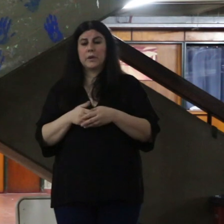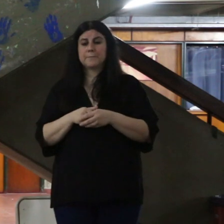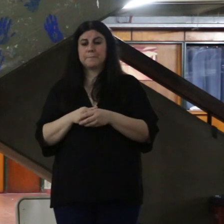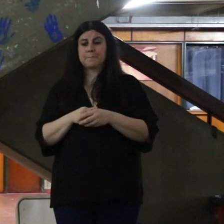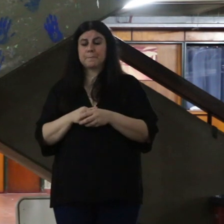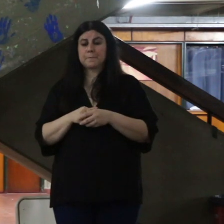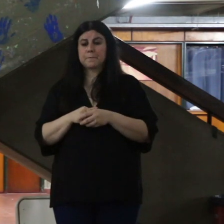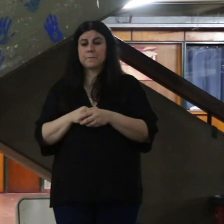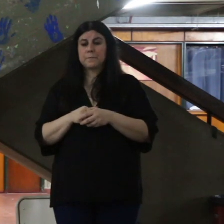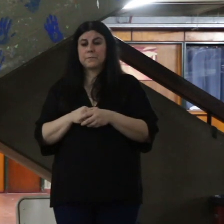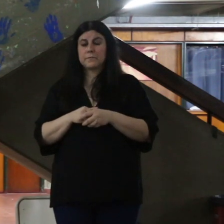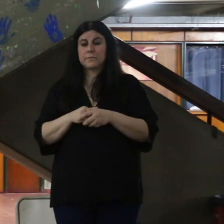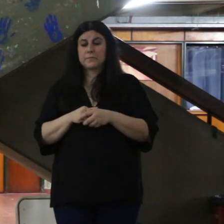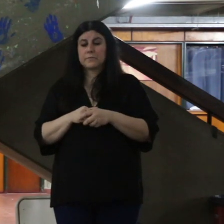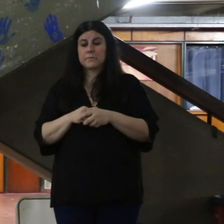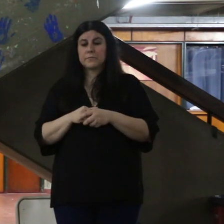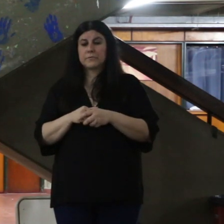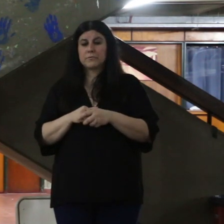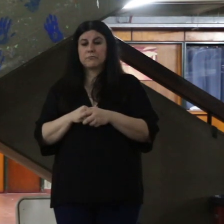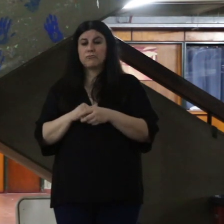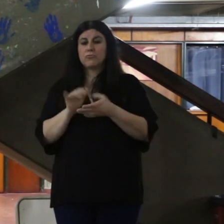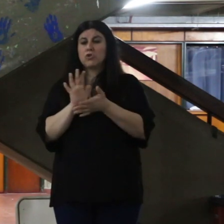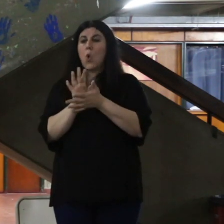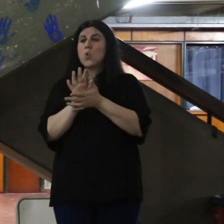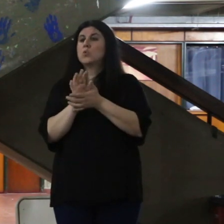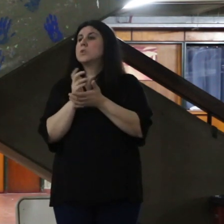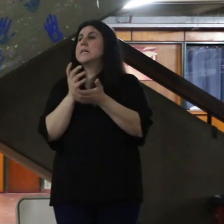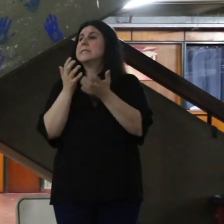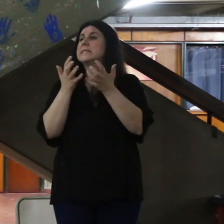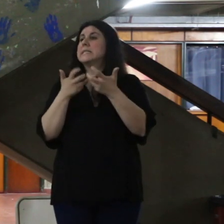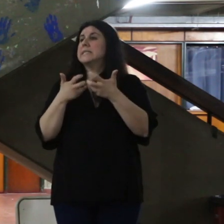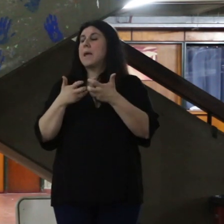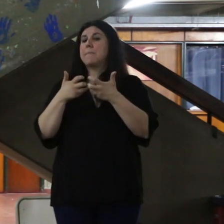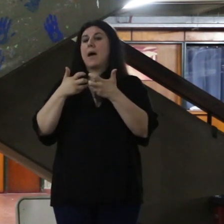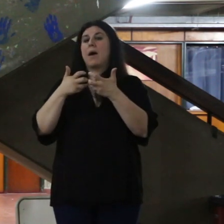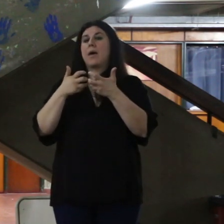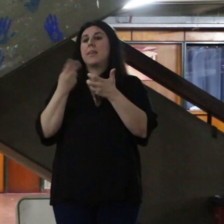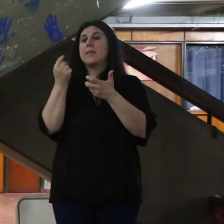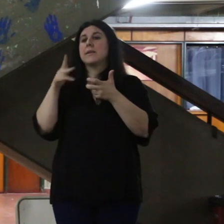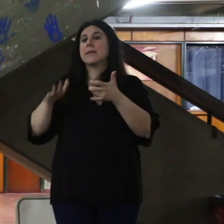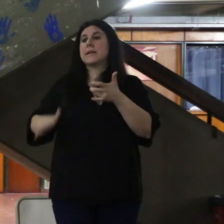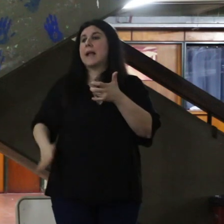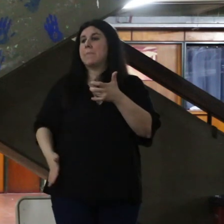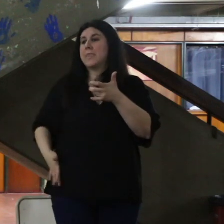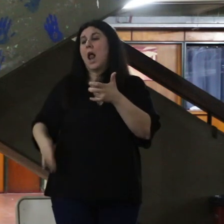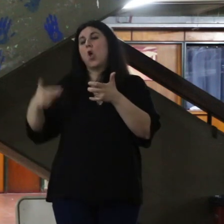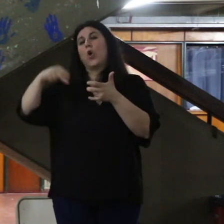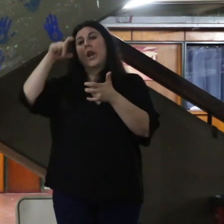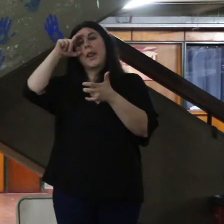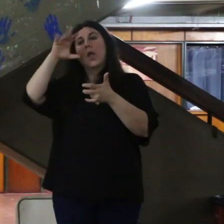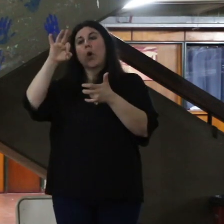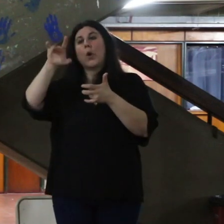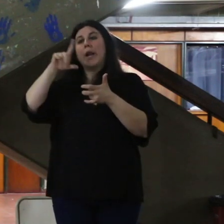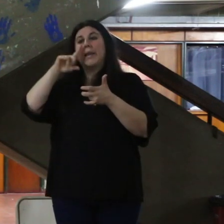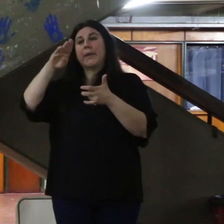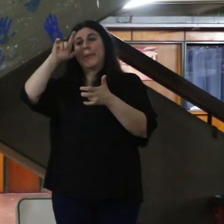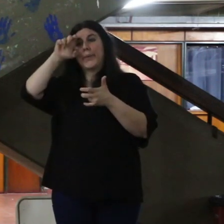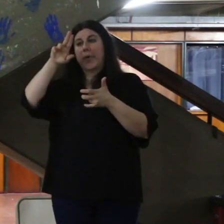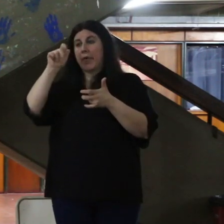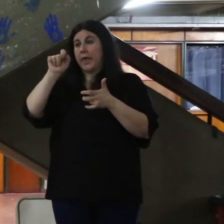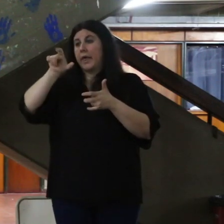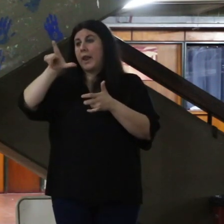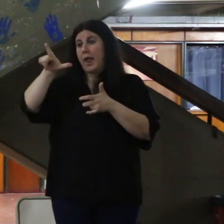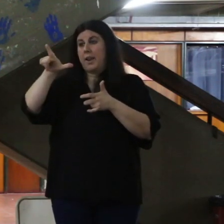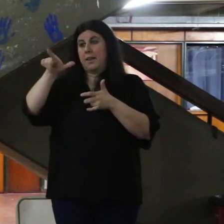nos atraviesa con un neoliberalismo global que construye determinado tipo